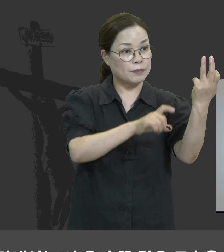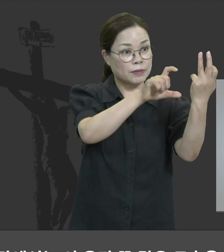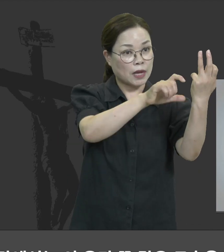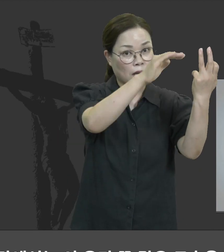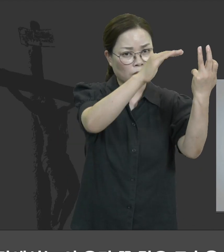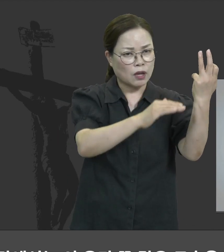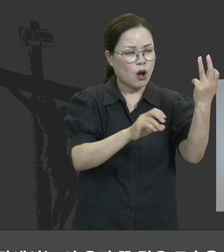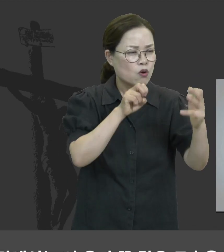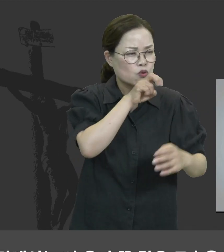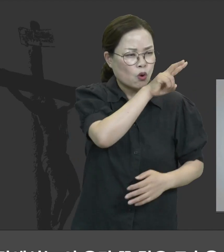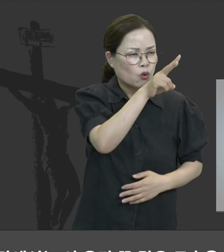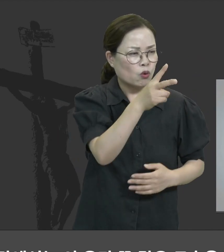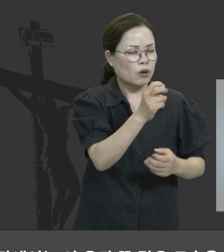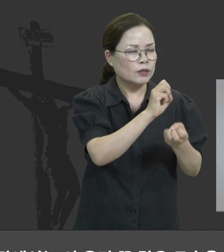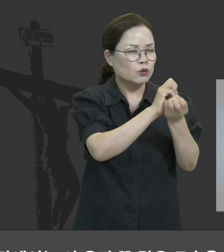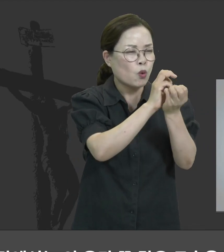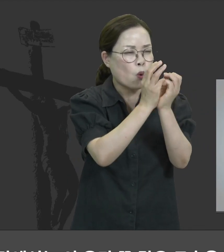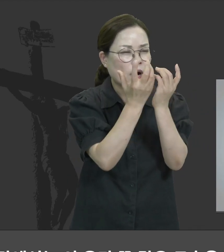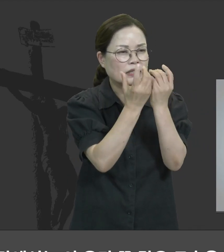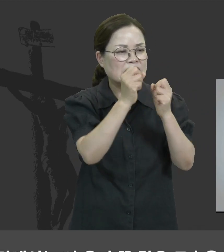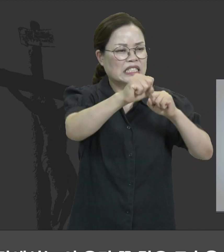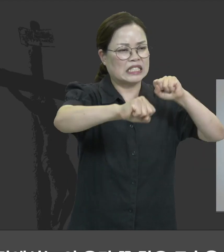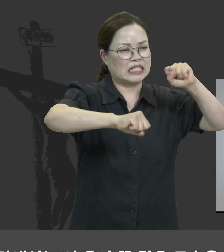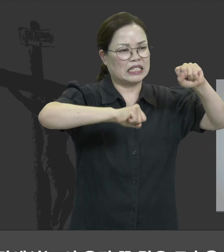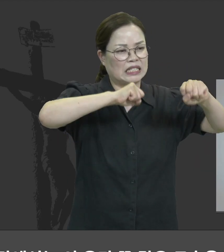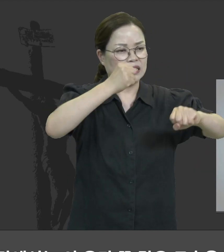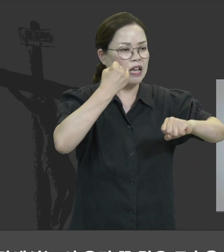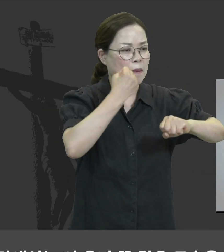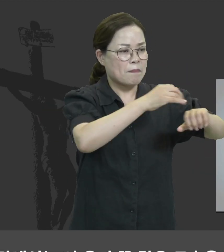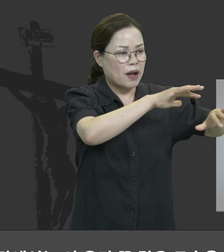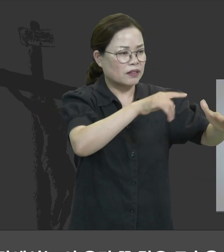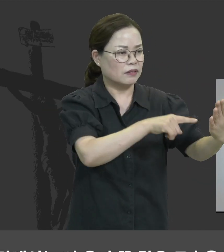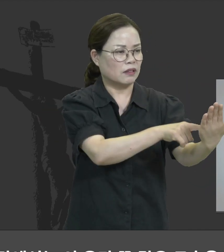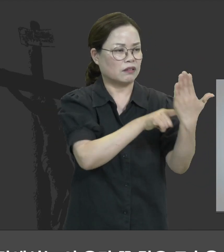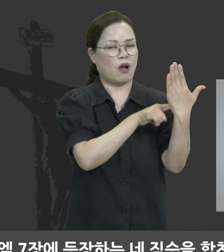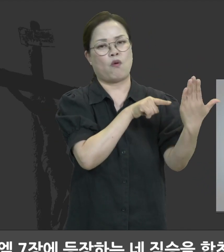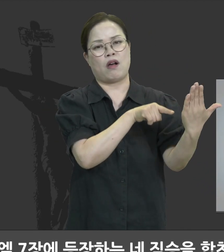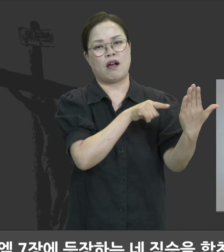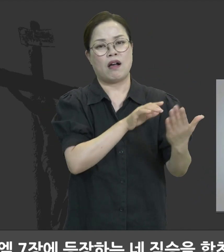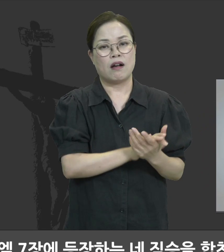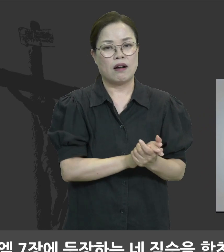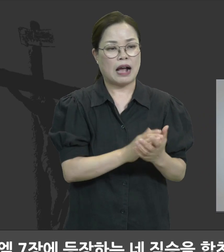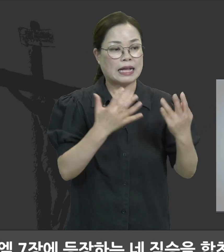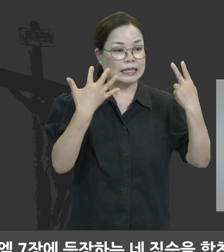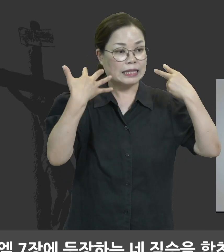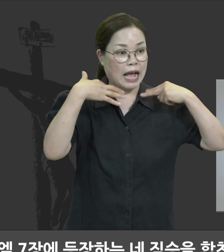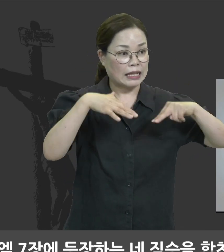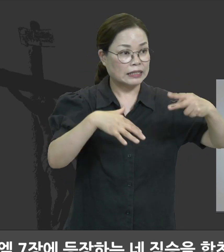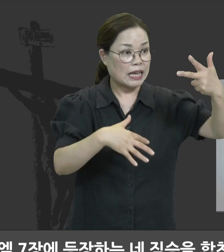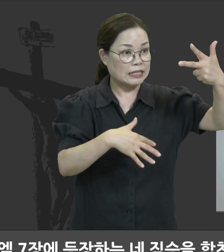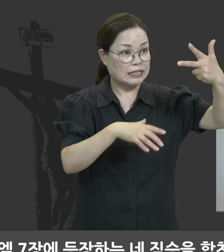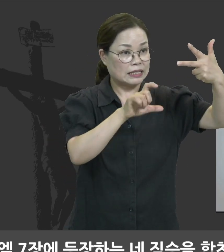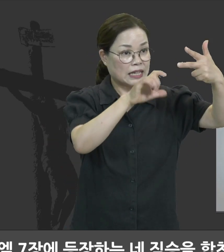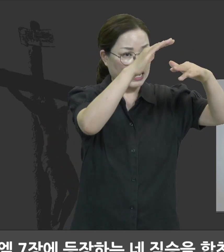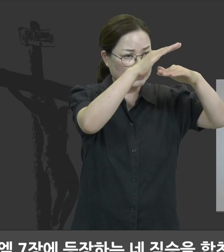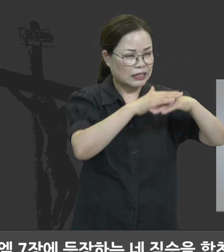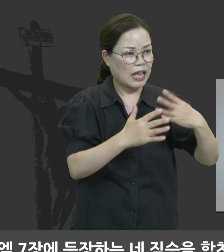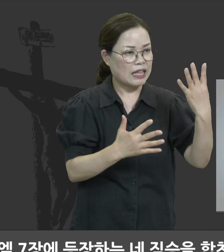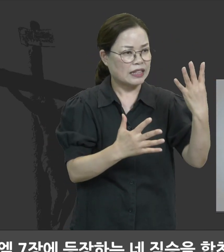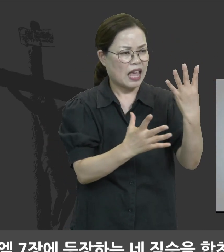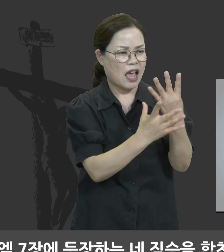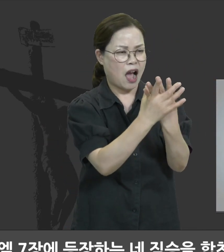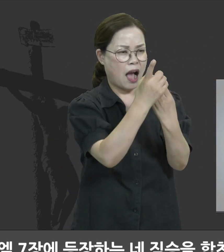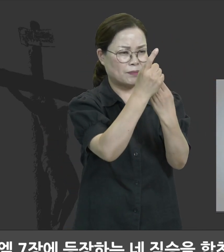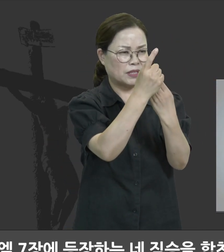13장에서는 이 용과 꽃 같은 모습을 한 짐승이 바다에서 나옵니다. 다니엘 7장에 등장하는 네 짐승을